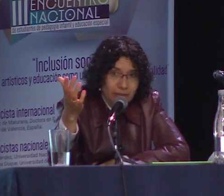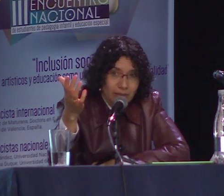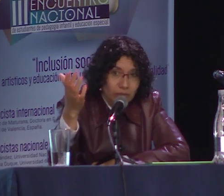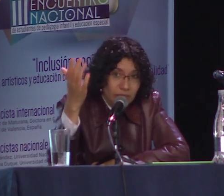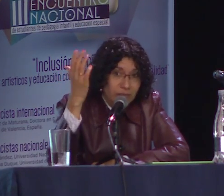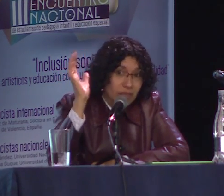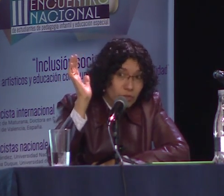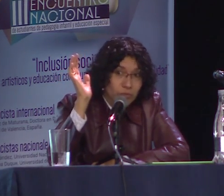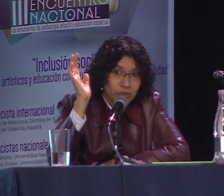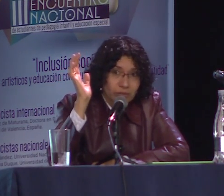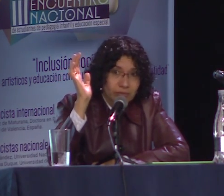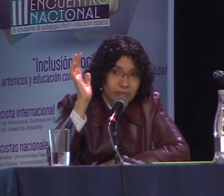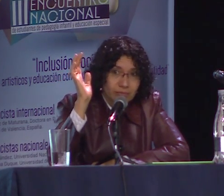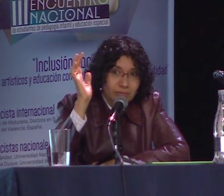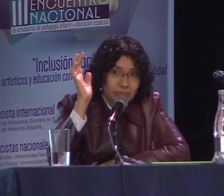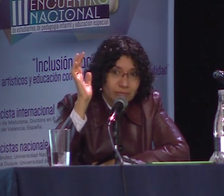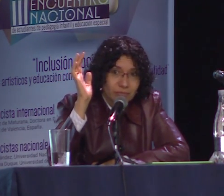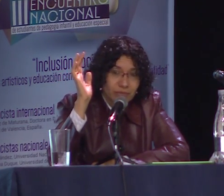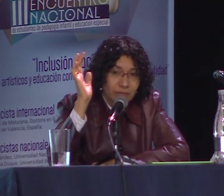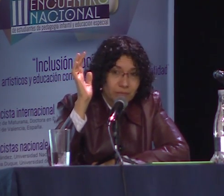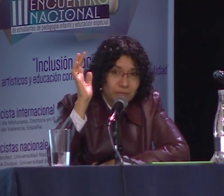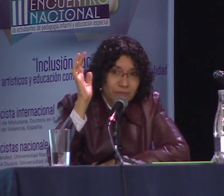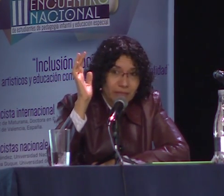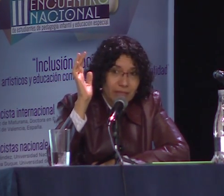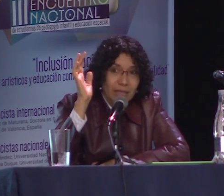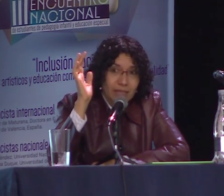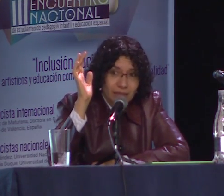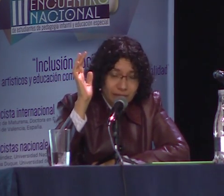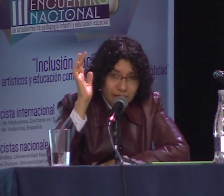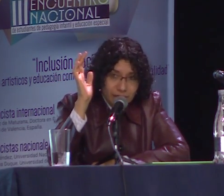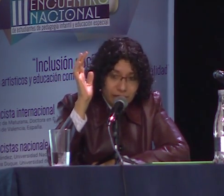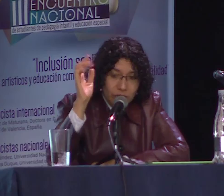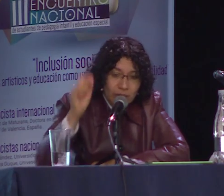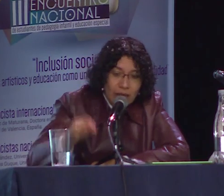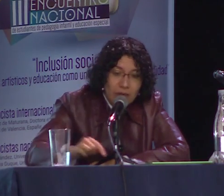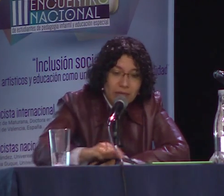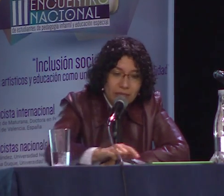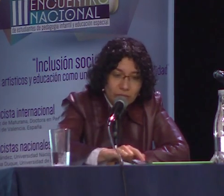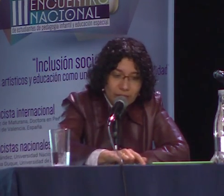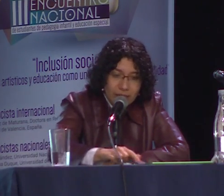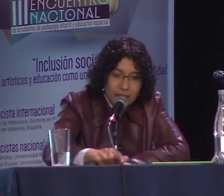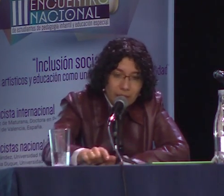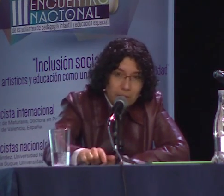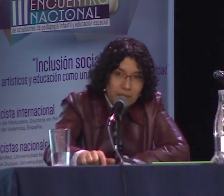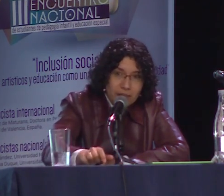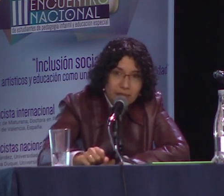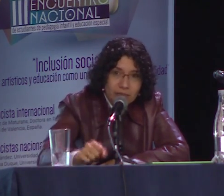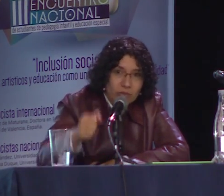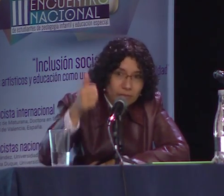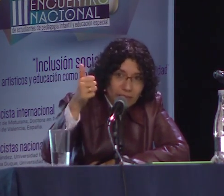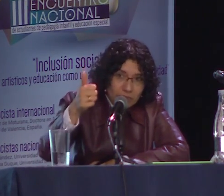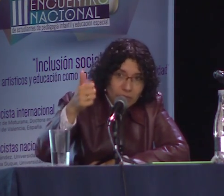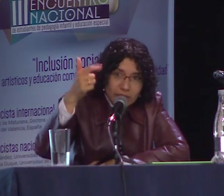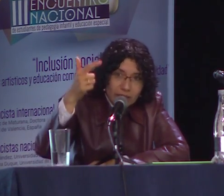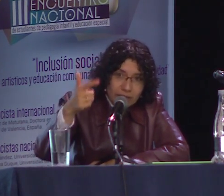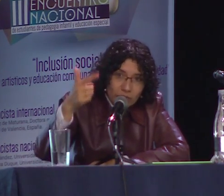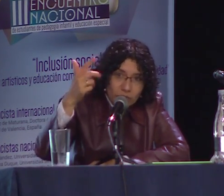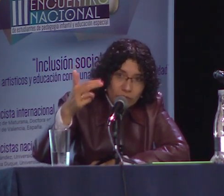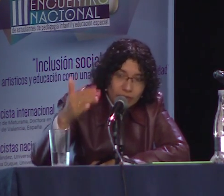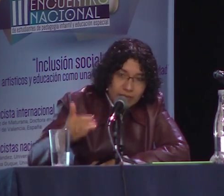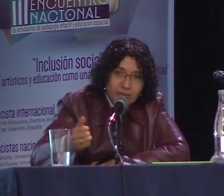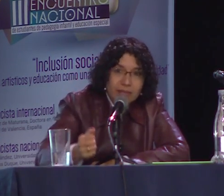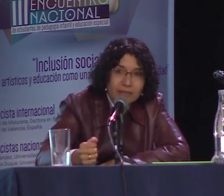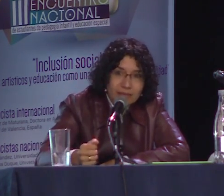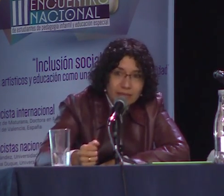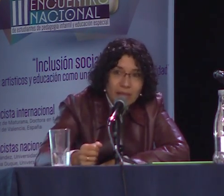regiones, los temas de corrupción. ¿Sí? Y en ese sentido, habrá que tomar medidas con veedurías y